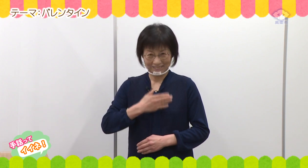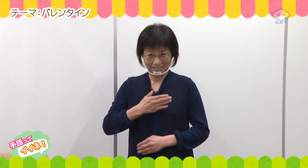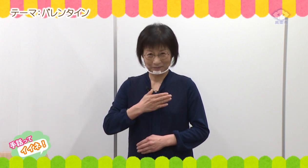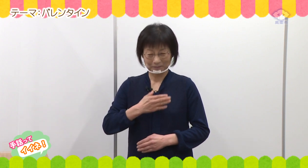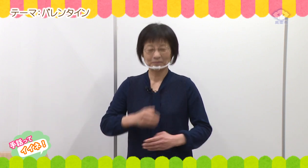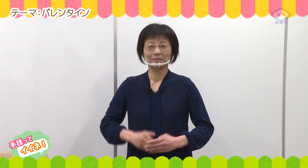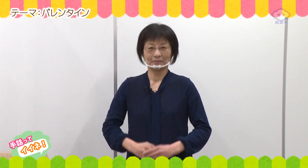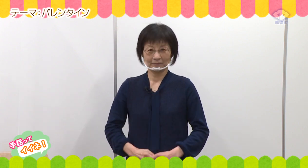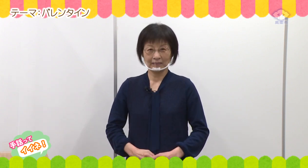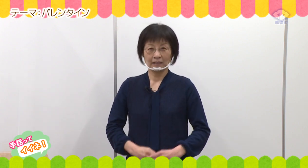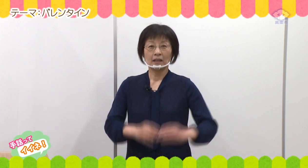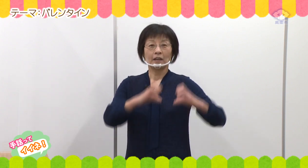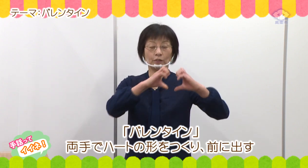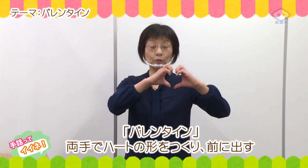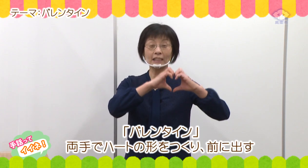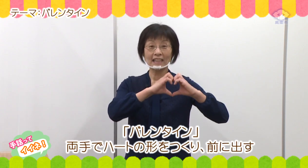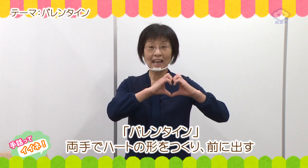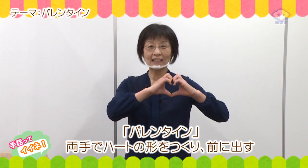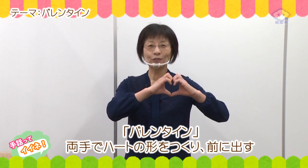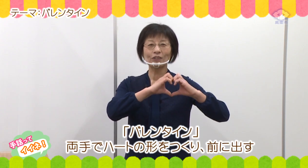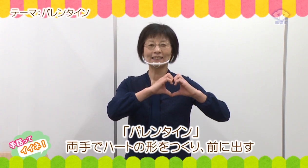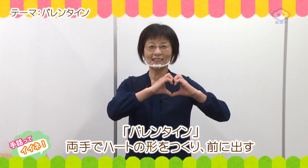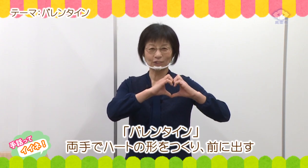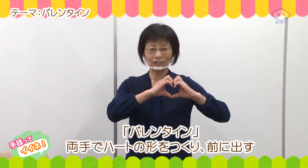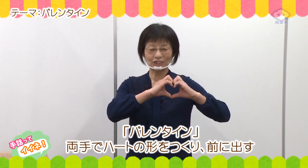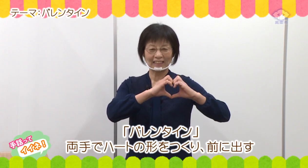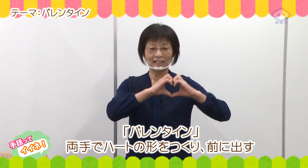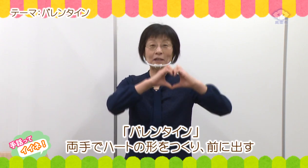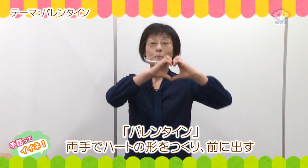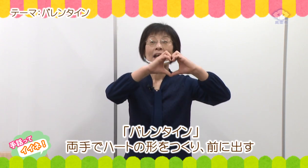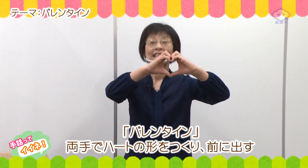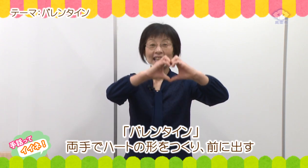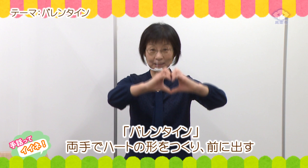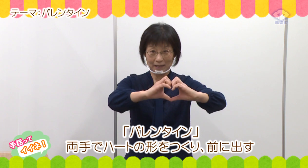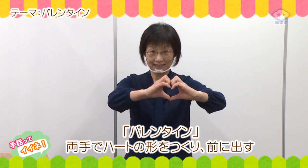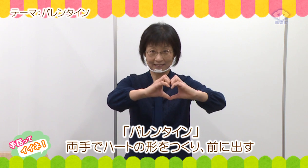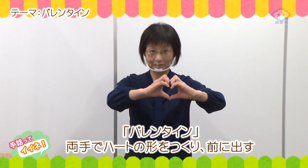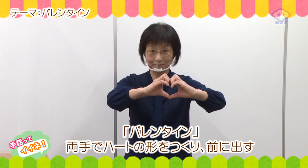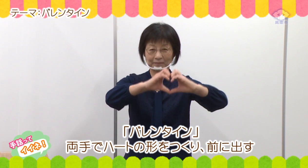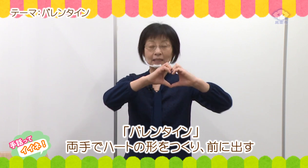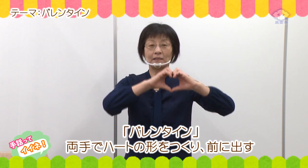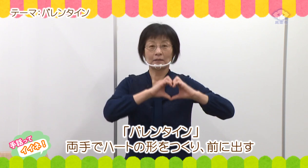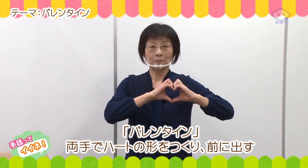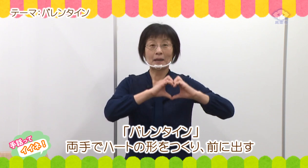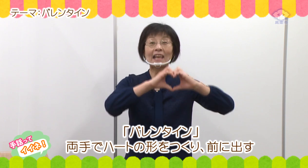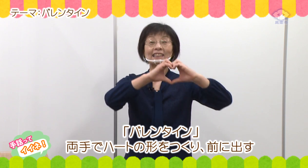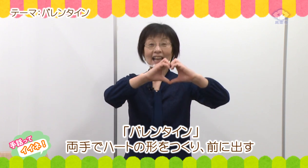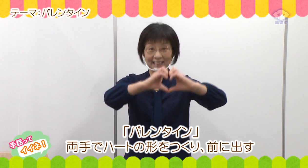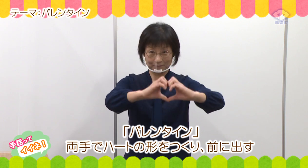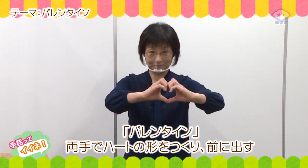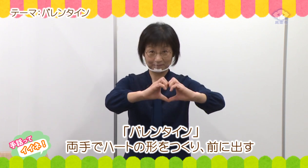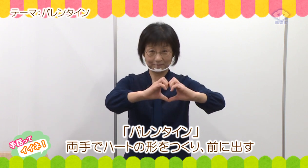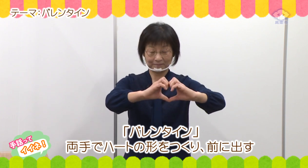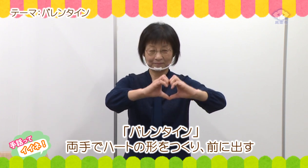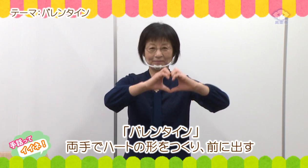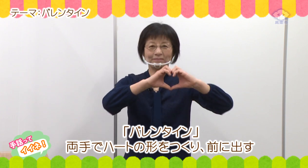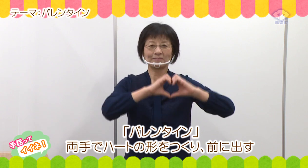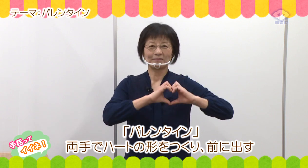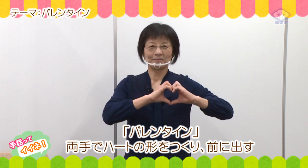。両手でハートの形を作り前に出します。バレンタイン、バ